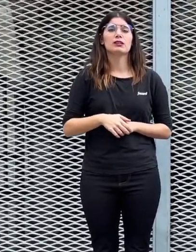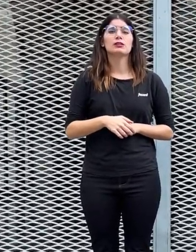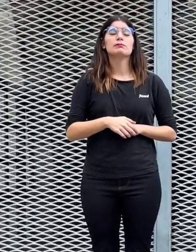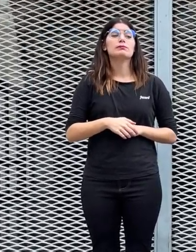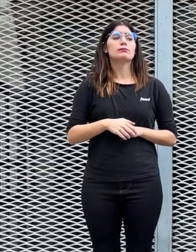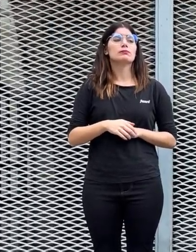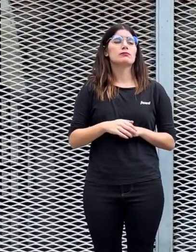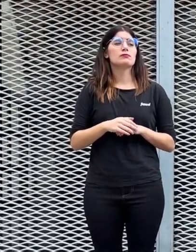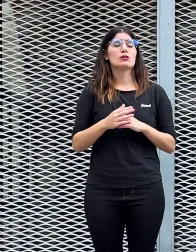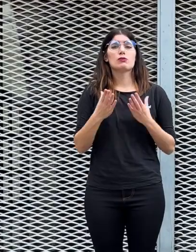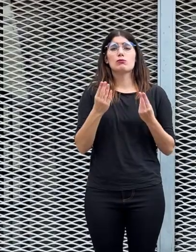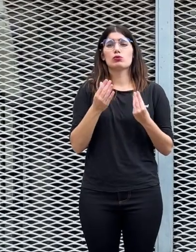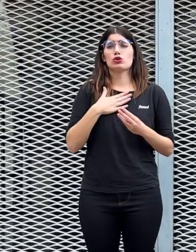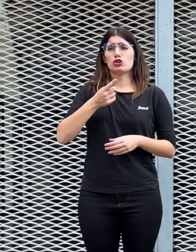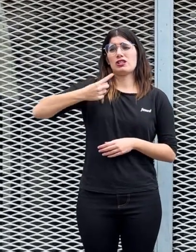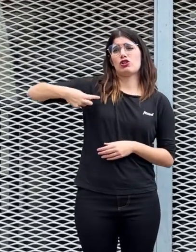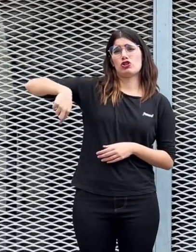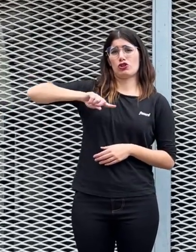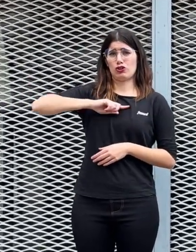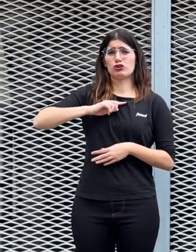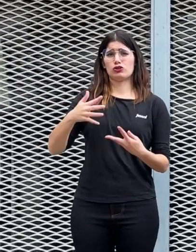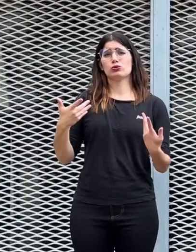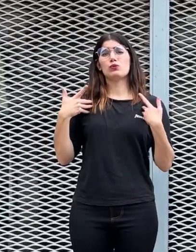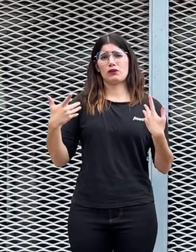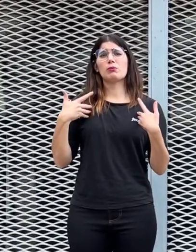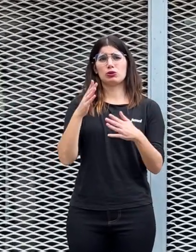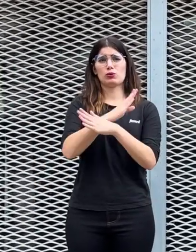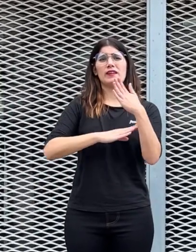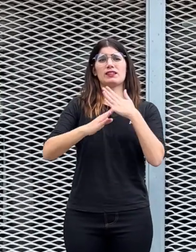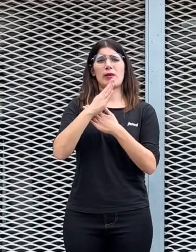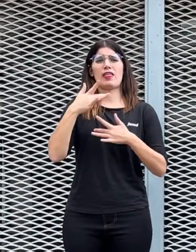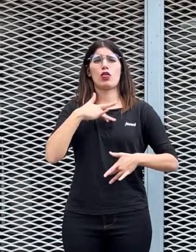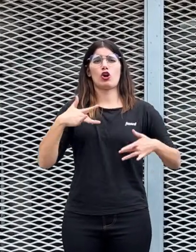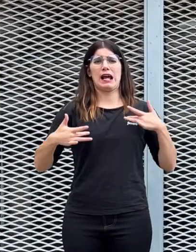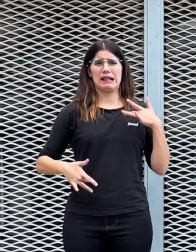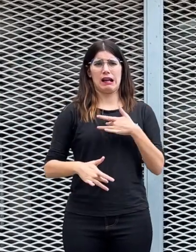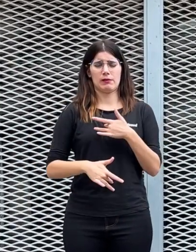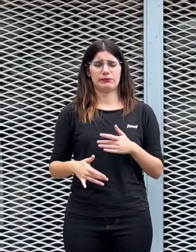Moltes de nosaltres patim una discapacitat orgànica.